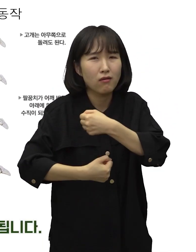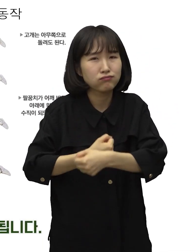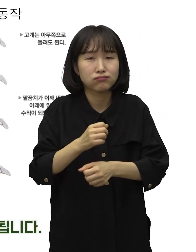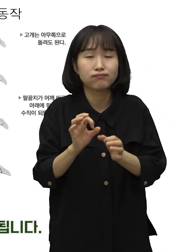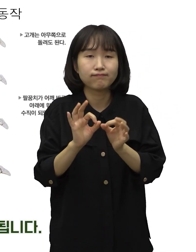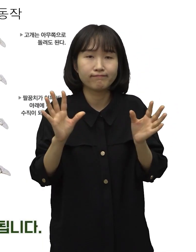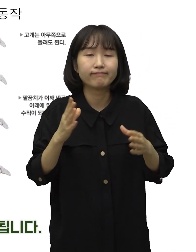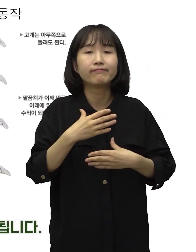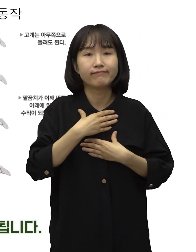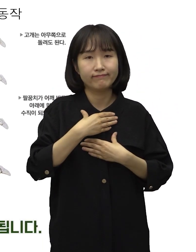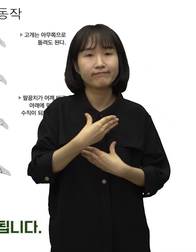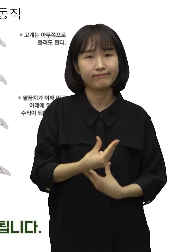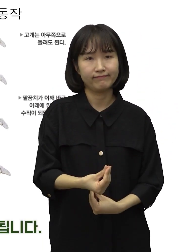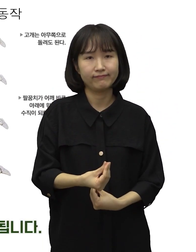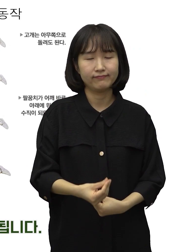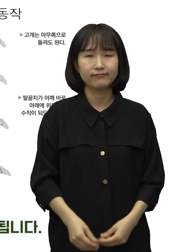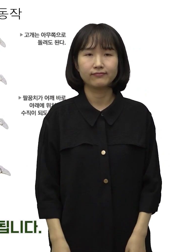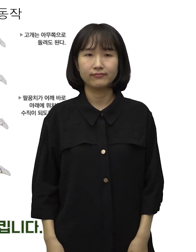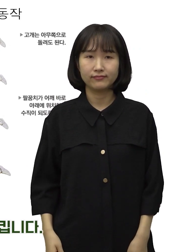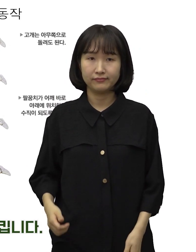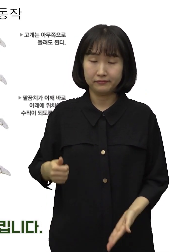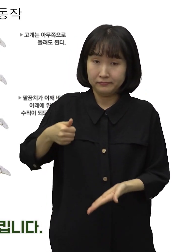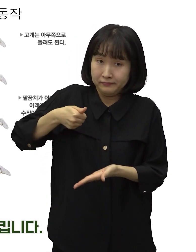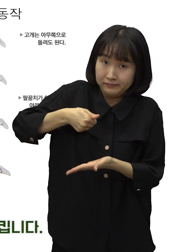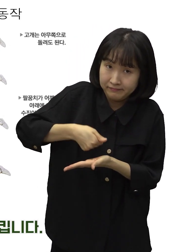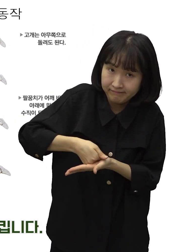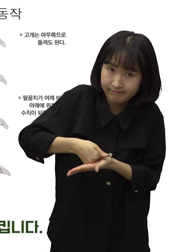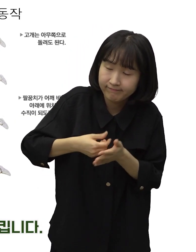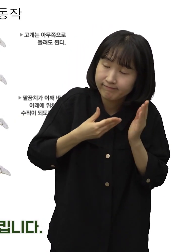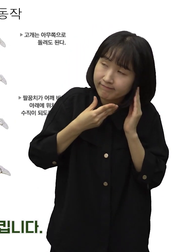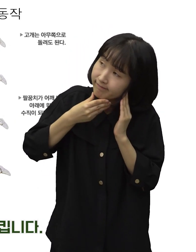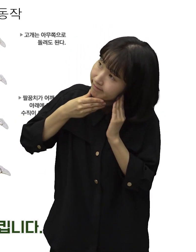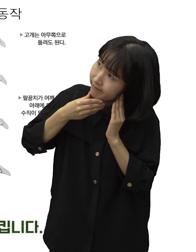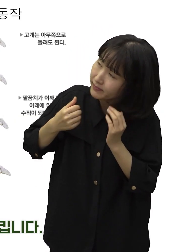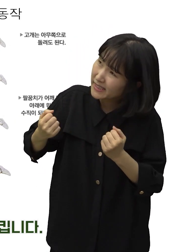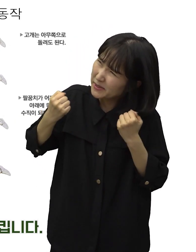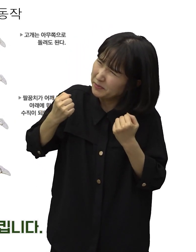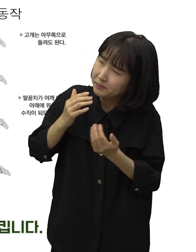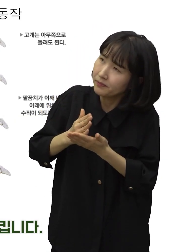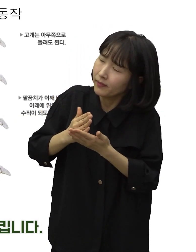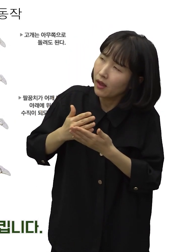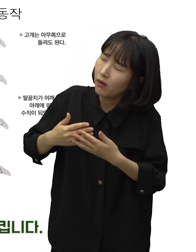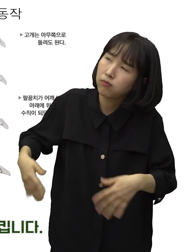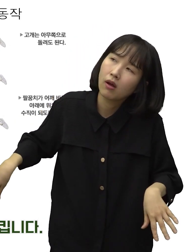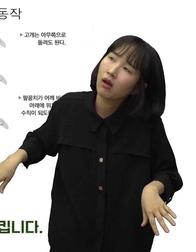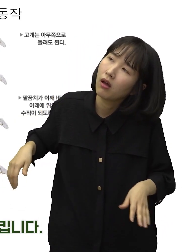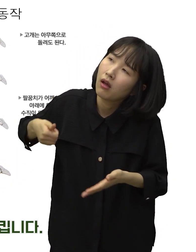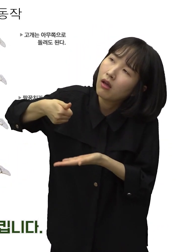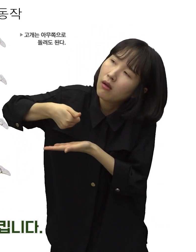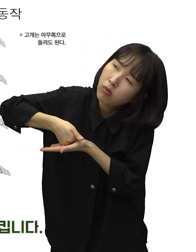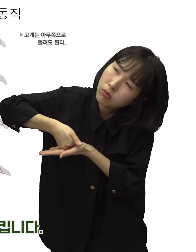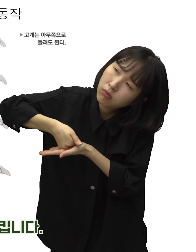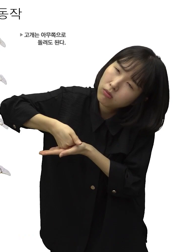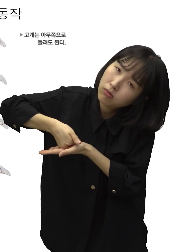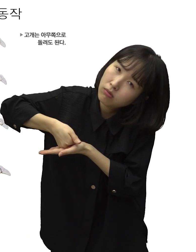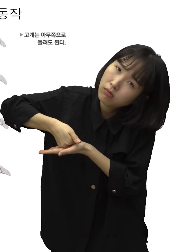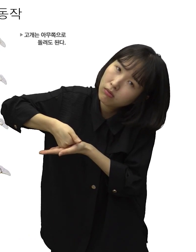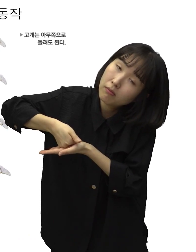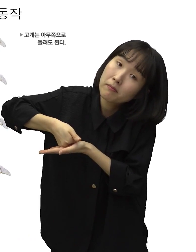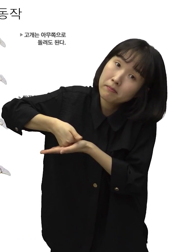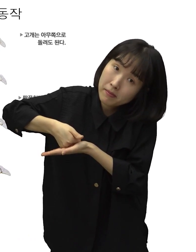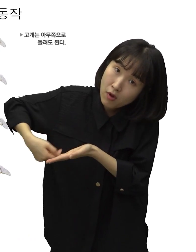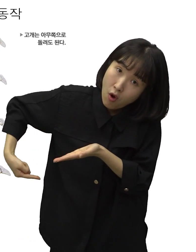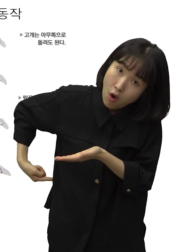왼쪽 상관없이 아무 쪽으로나 돌려도 됩니다. 돌리고 몸 전체를 충분히 이완시킵니다.